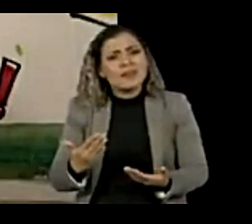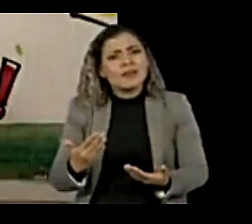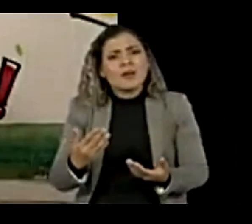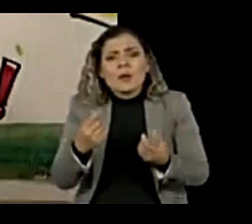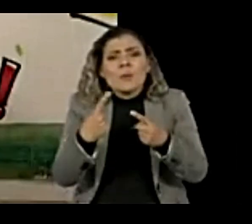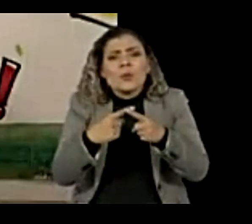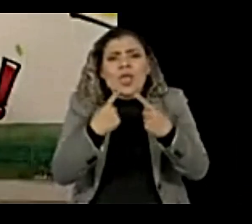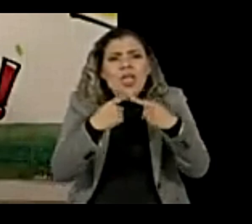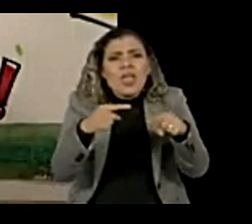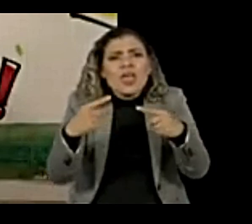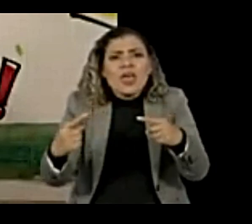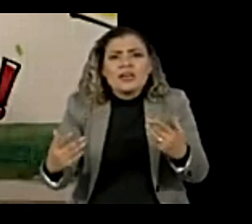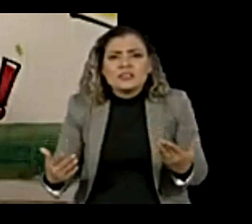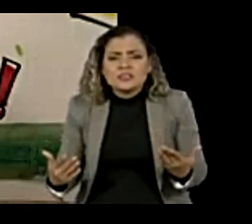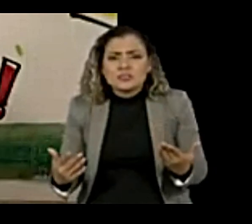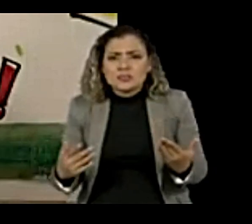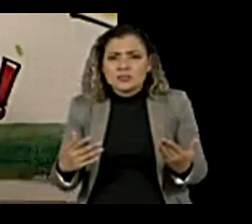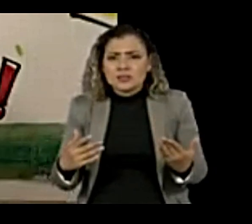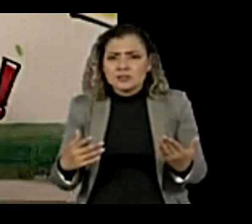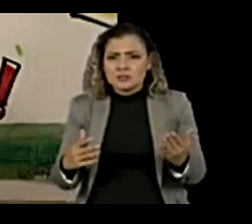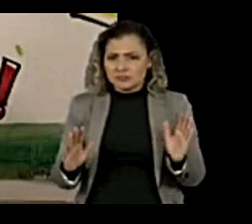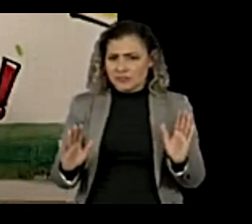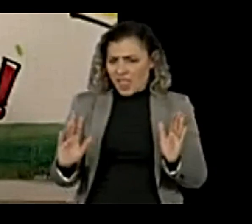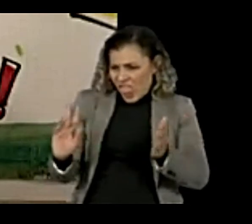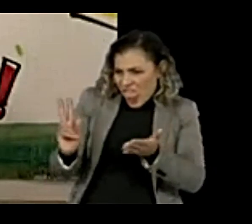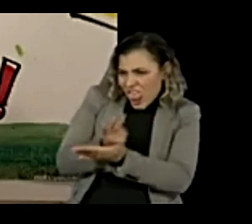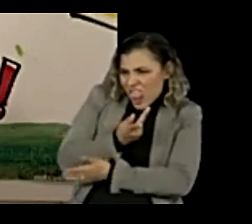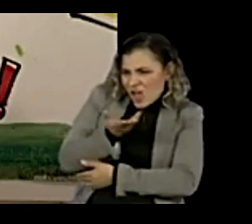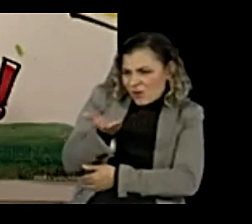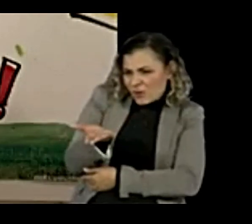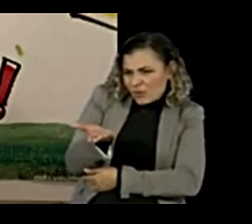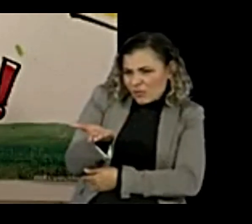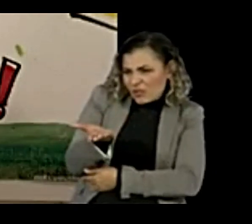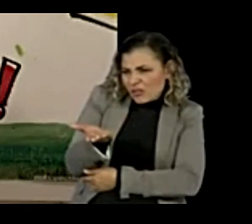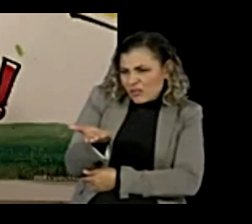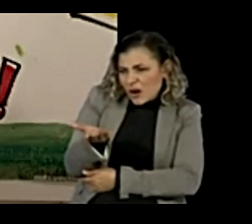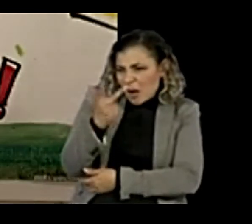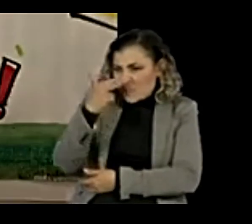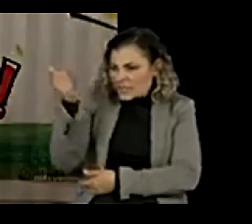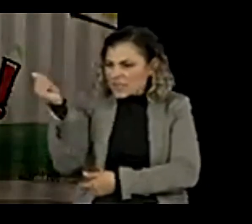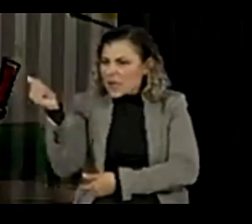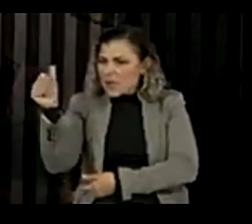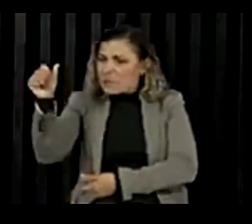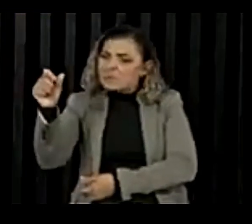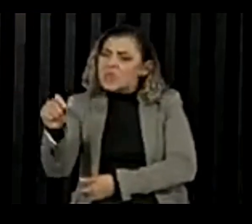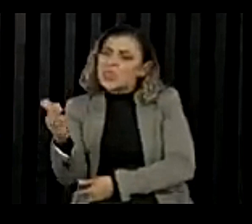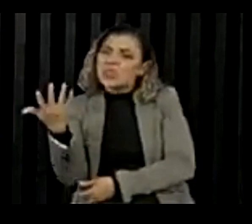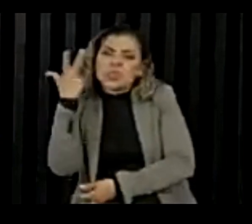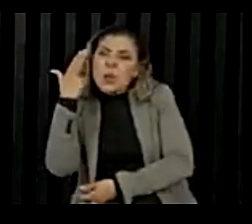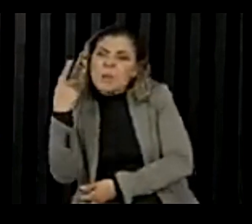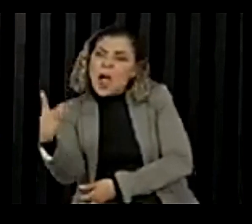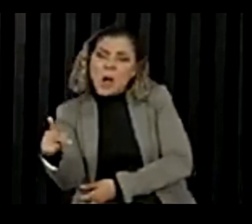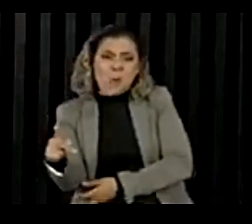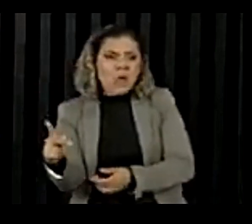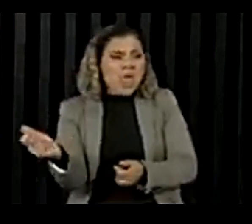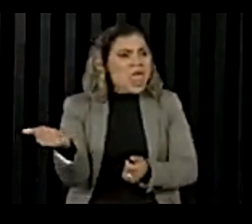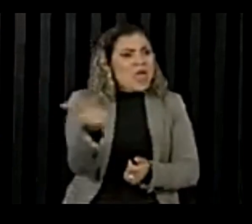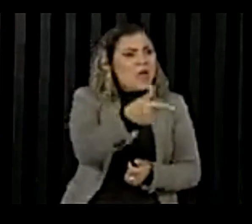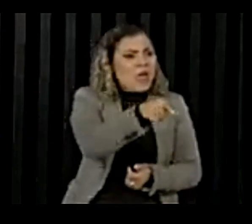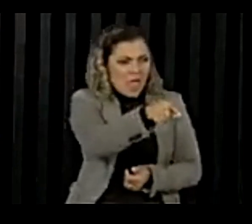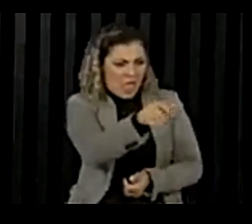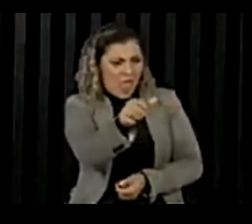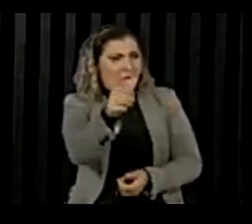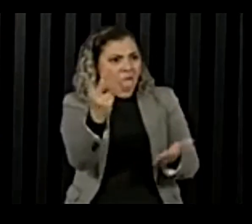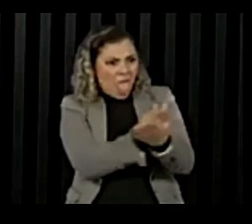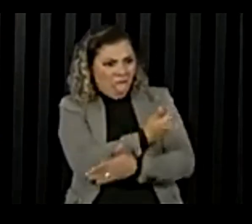crítica. Até onde a gente pode falar que determinado erro foi maior ou menor e até onde vai a consequência desse erro. O quanto